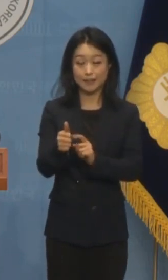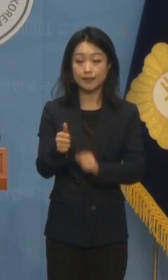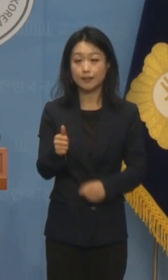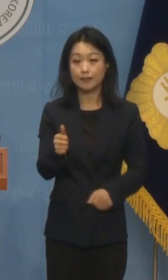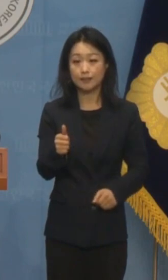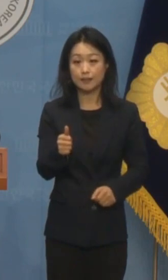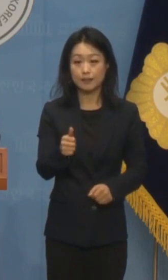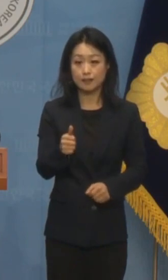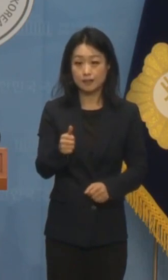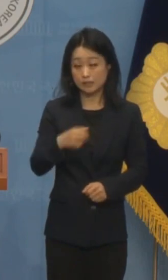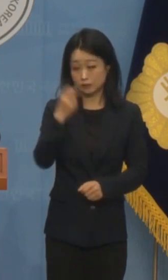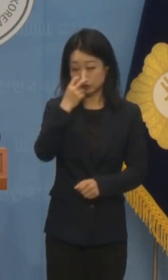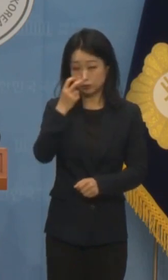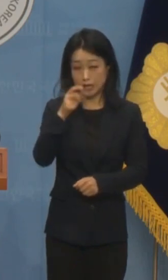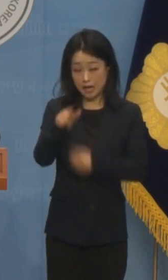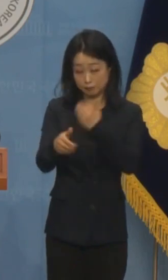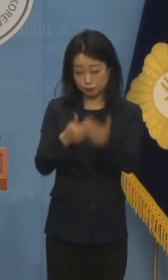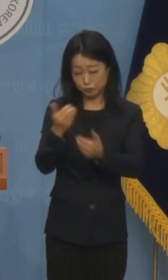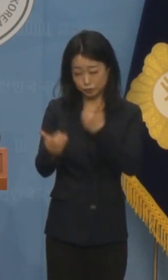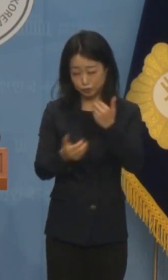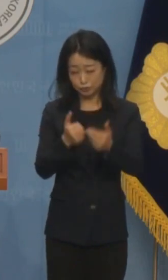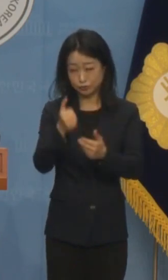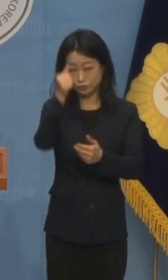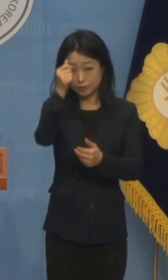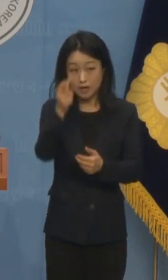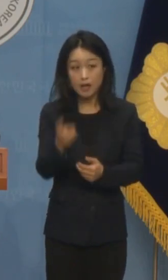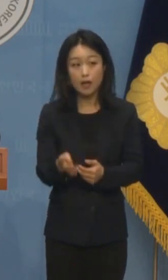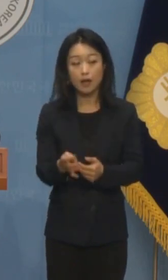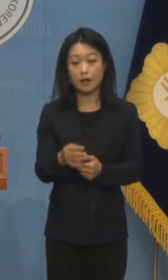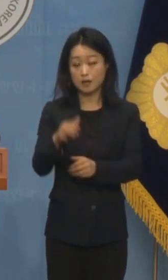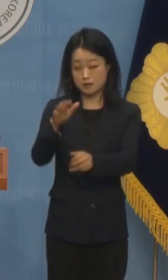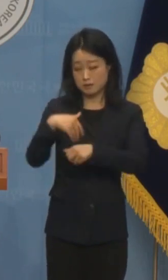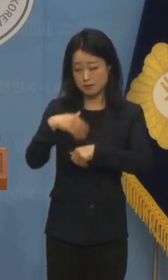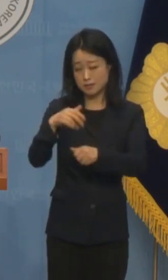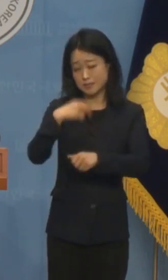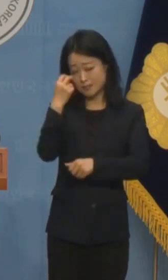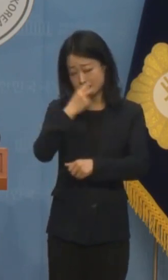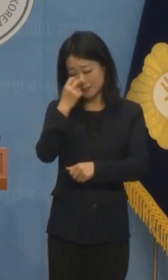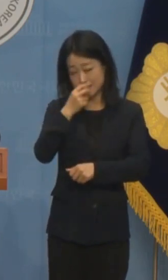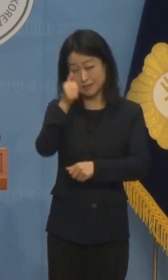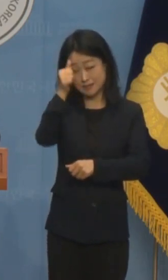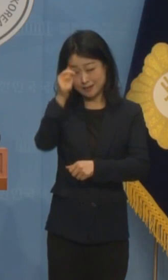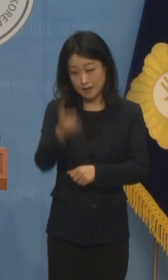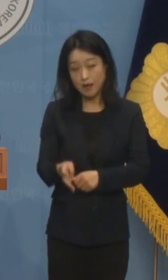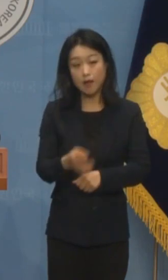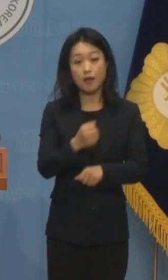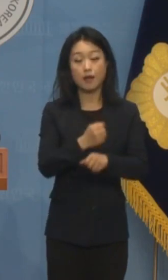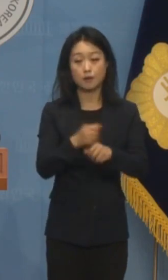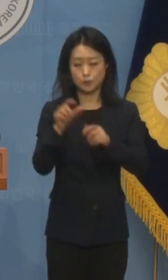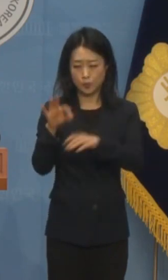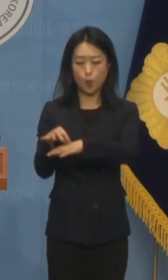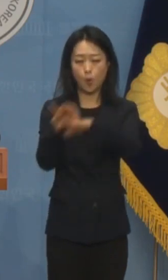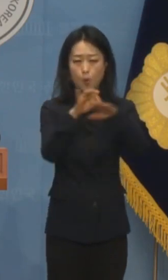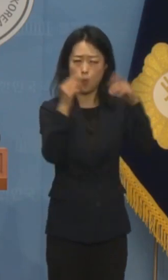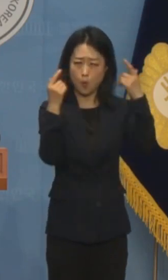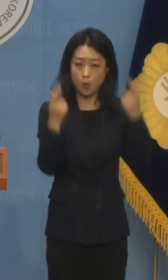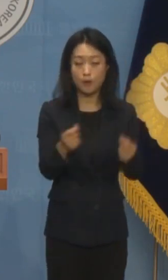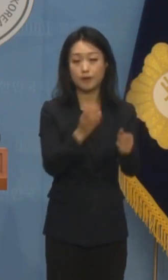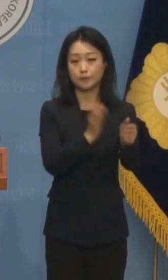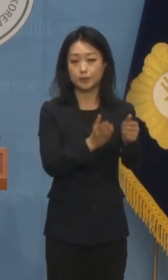수백번 압수 수색하고 소환 조사 하십시오 검찰의 김건희 여사